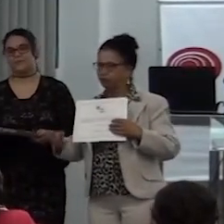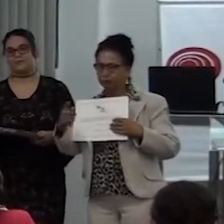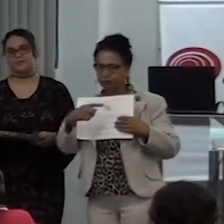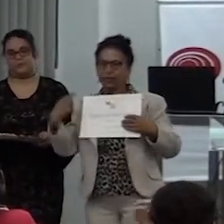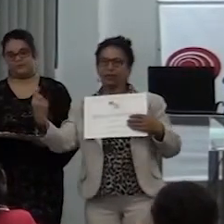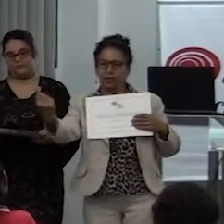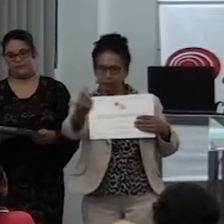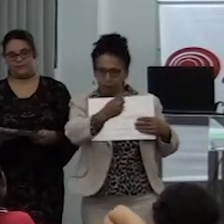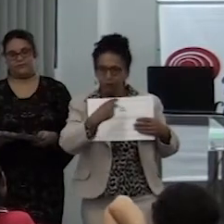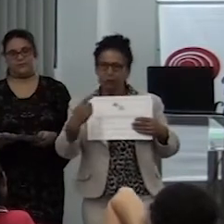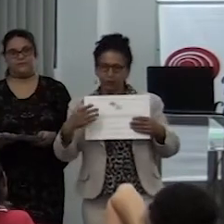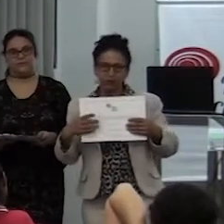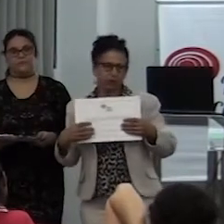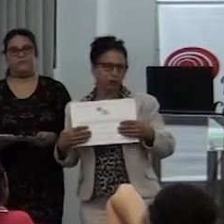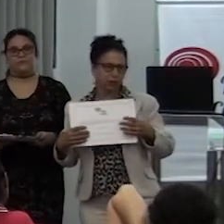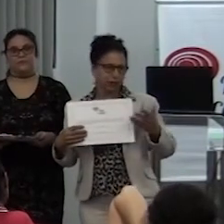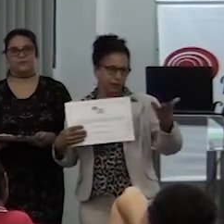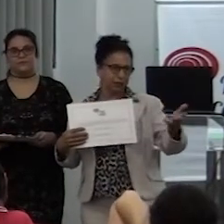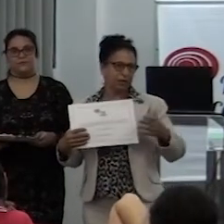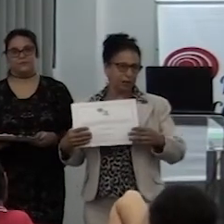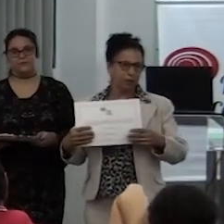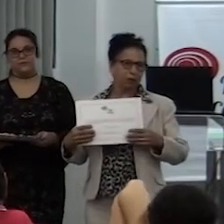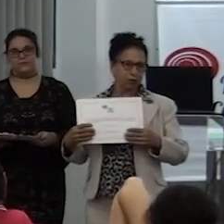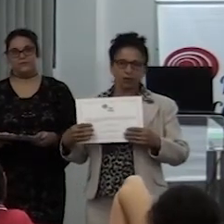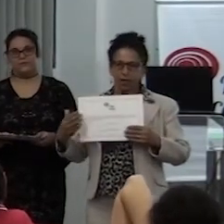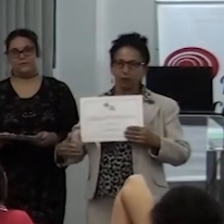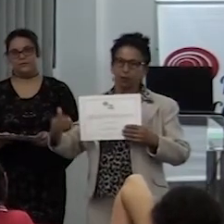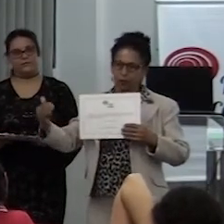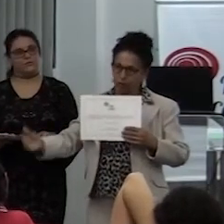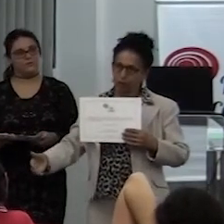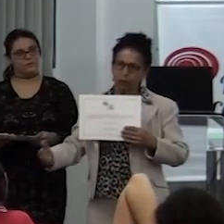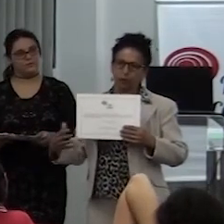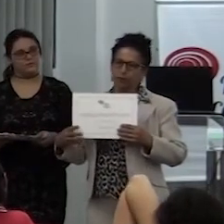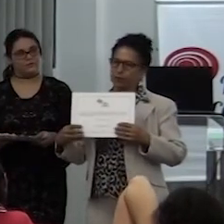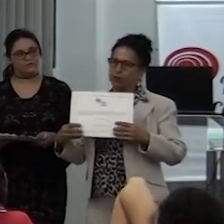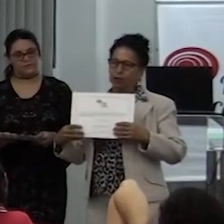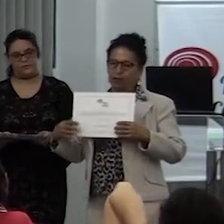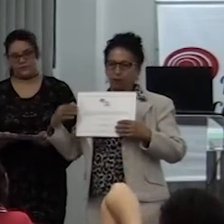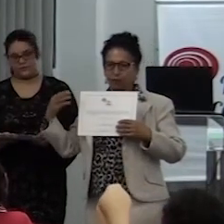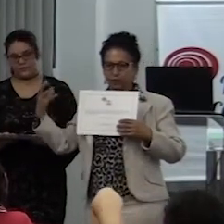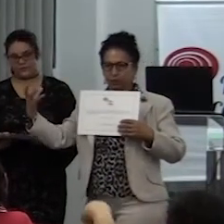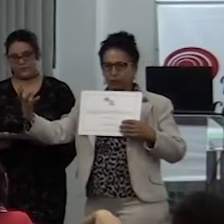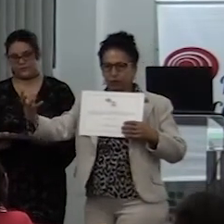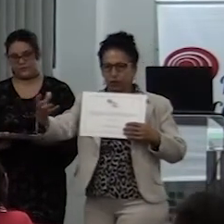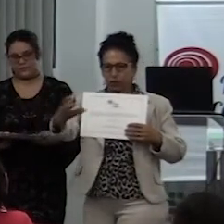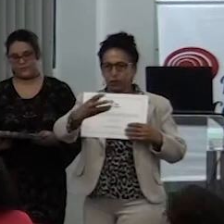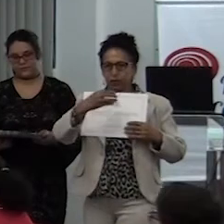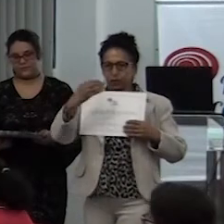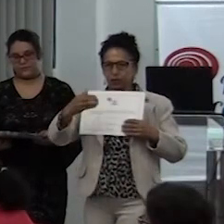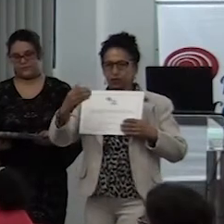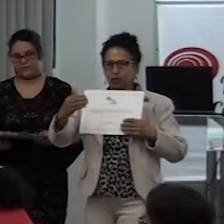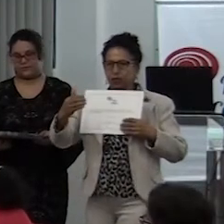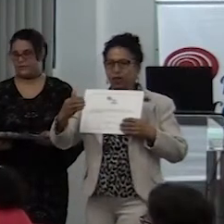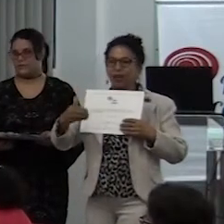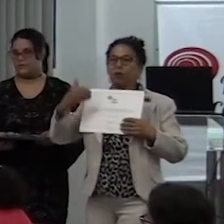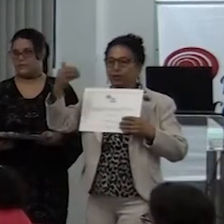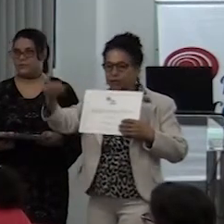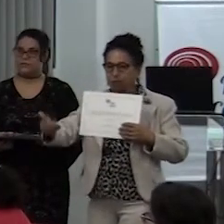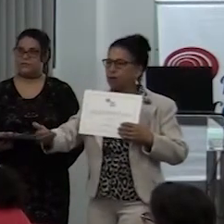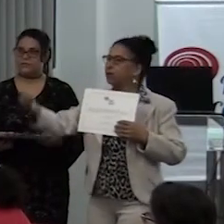formação, né, aqui do Vitória, né, dos eco-educadores, formação